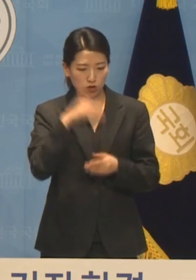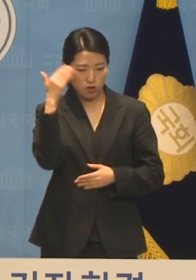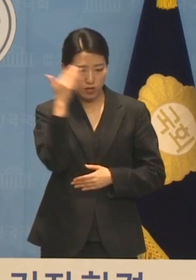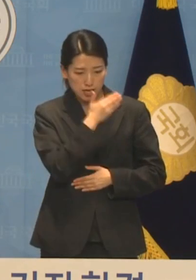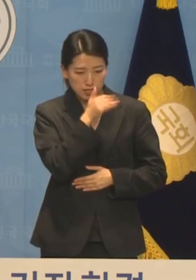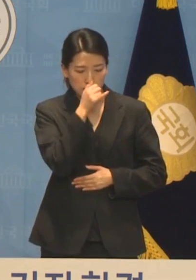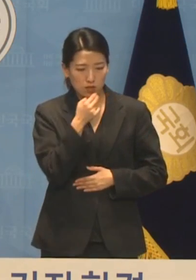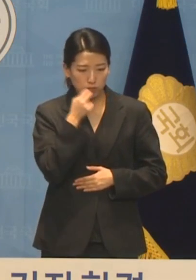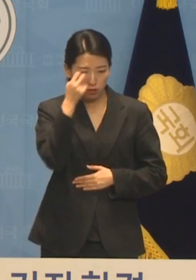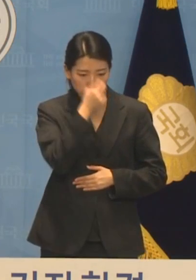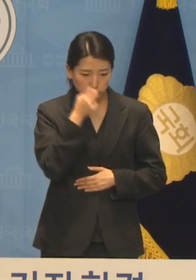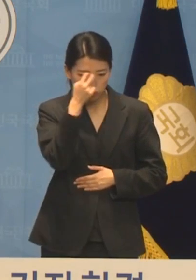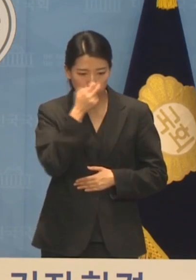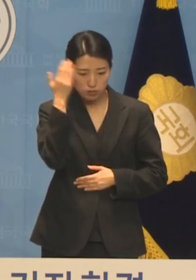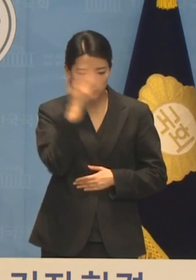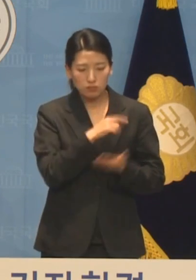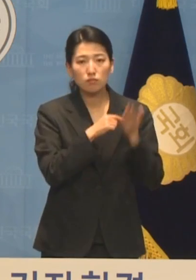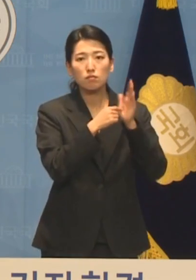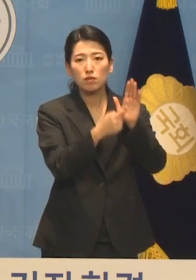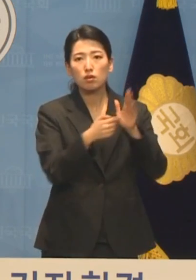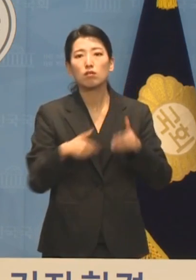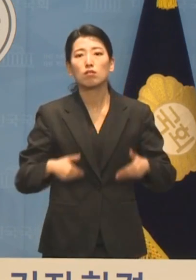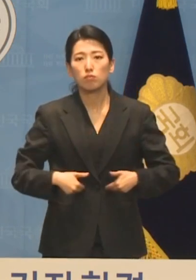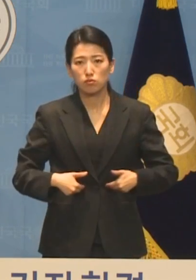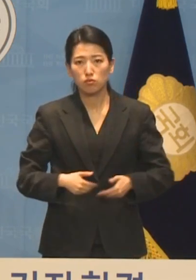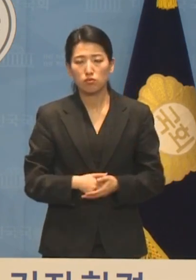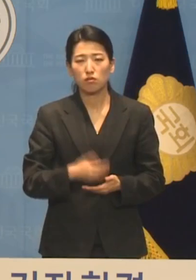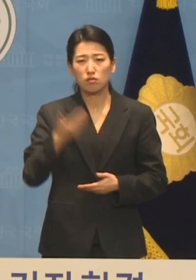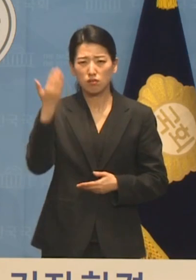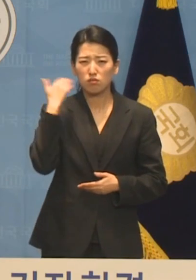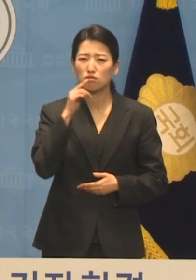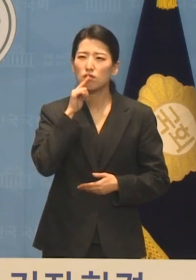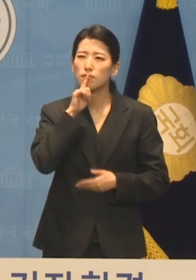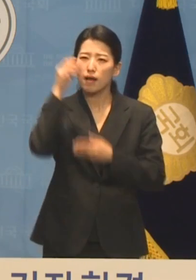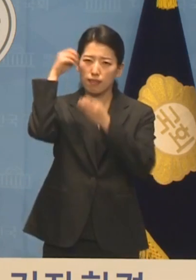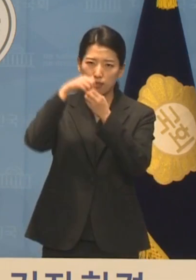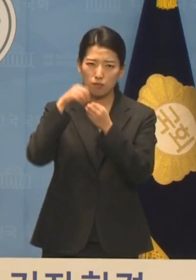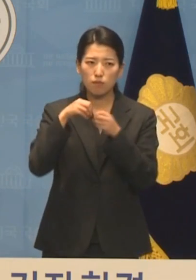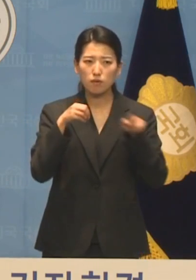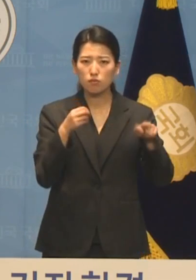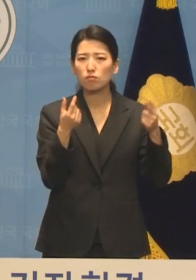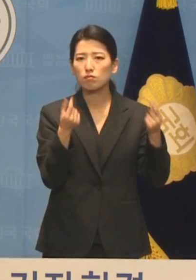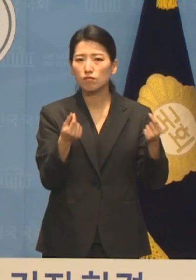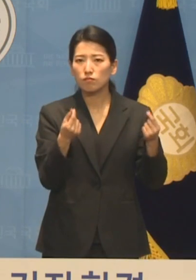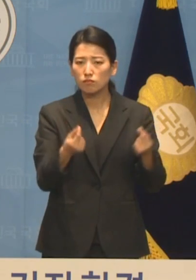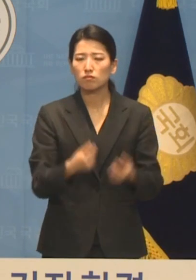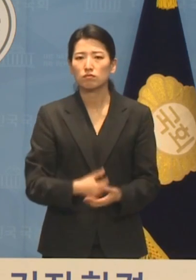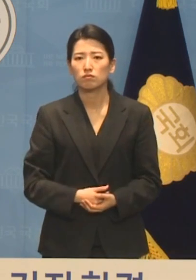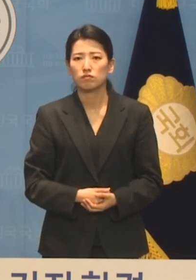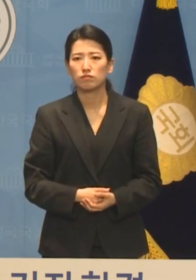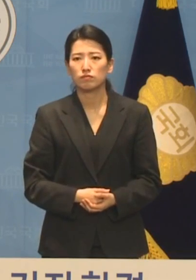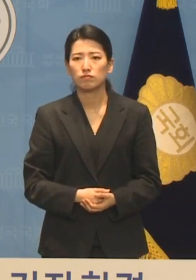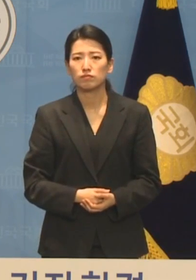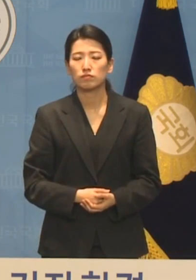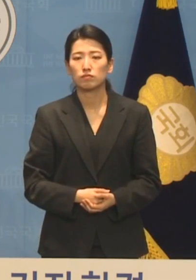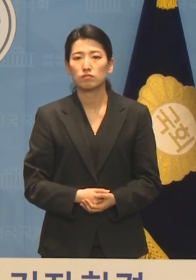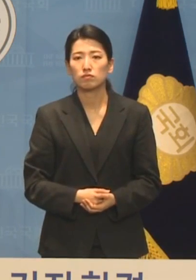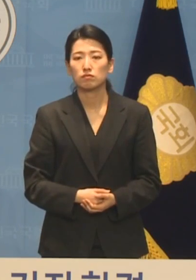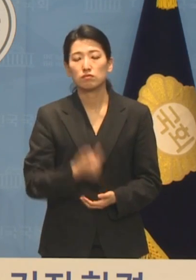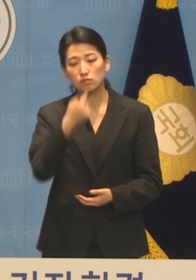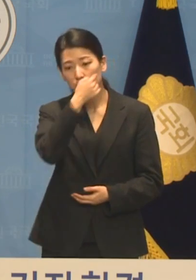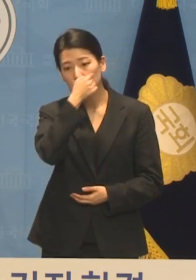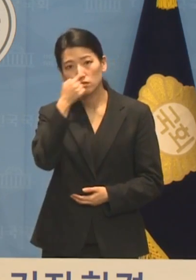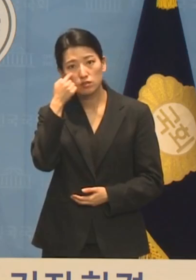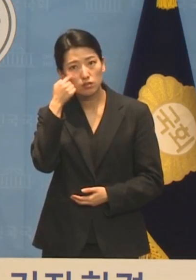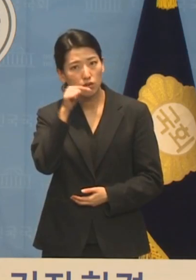레즈 입사 로키터라는 법 격언에도 맞습니다. 사실 자체가 설명해 준다는 뜻입니다. 증거와의